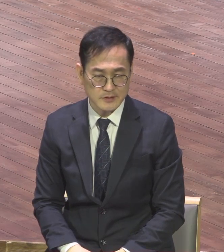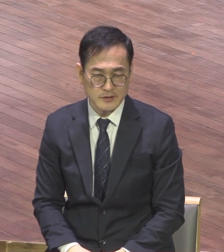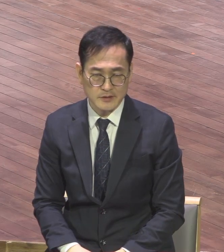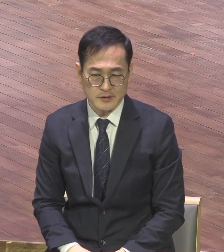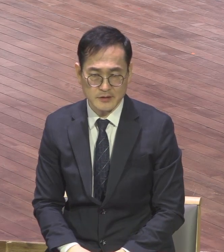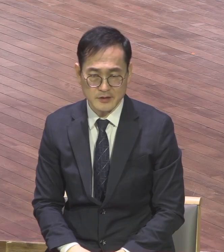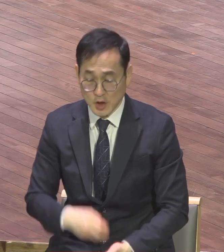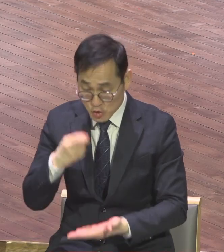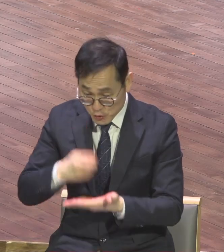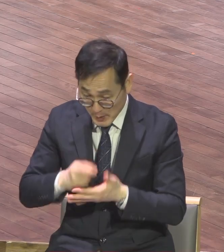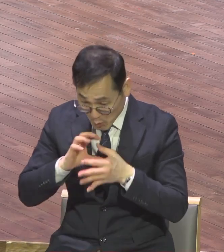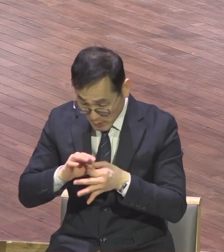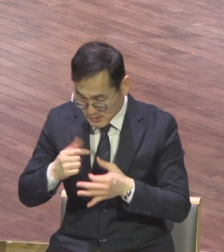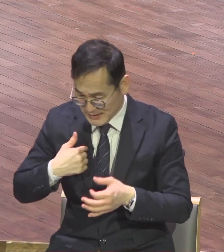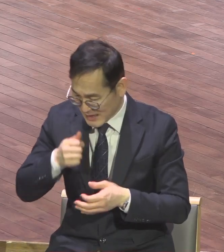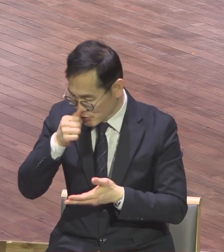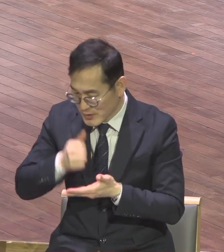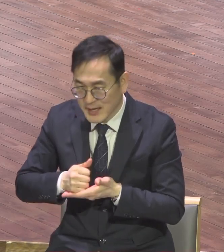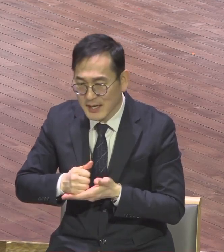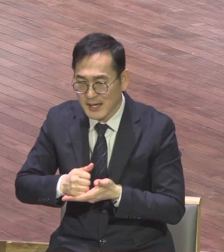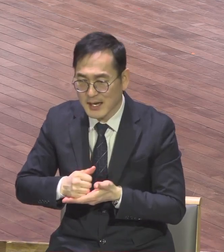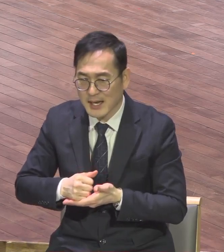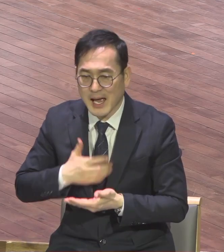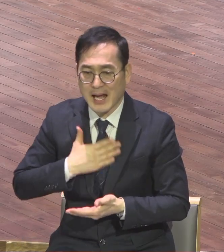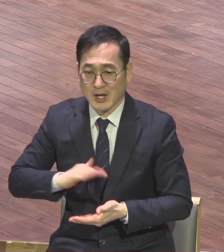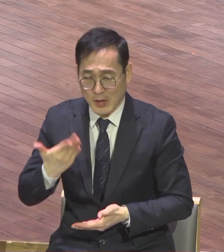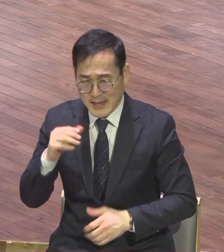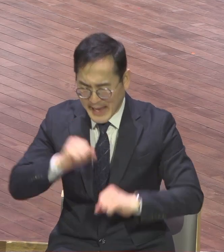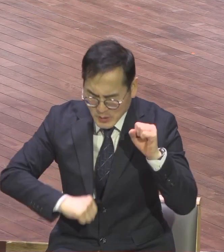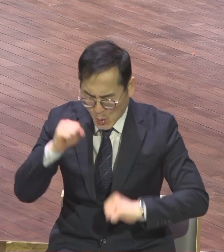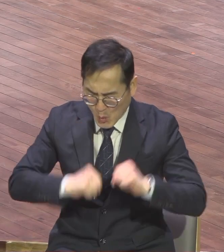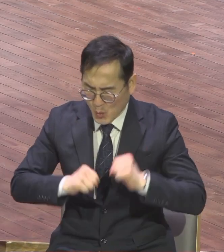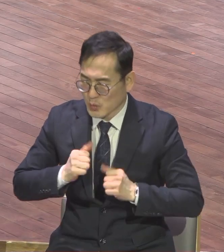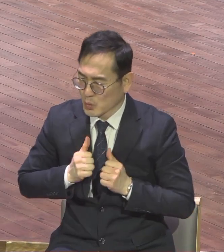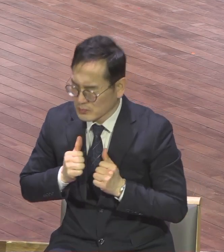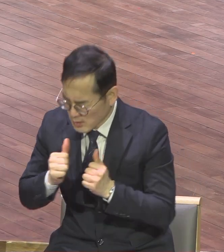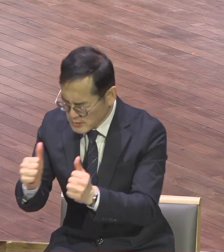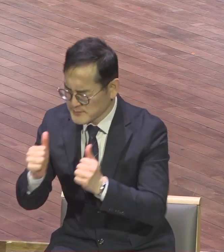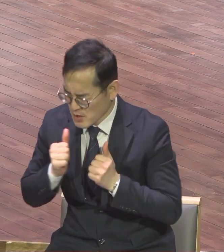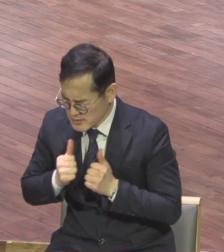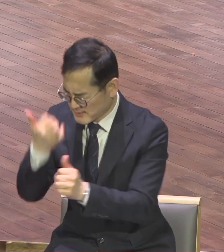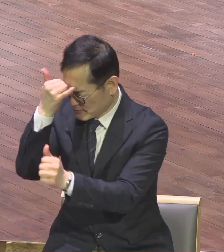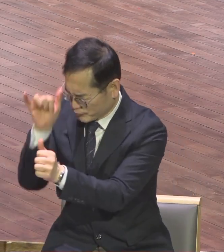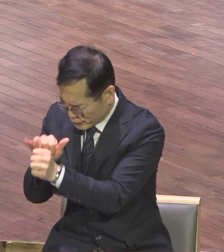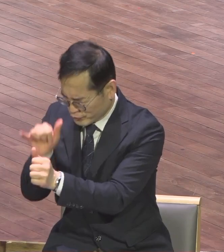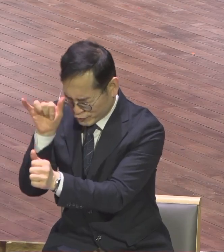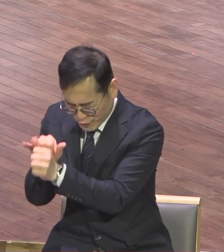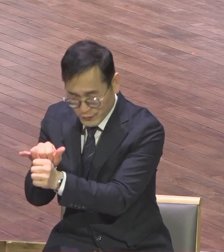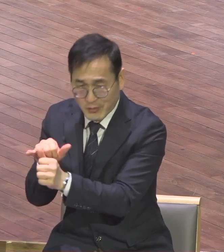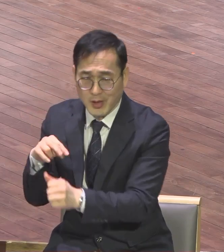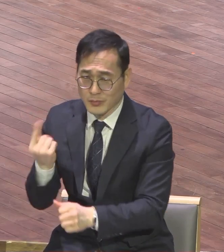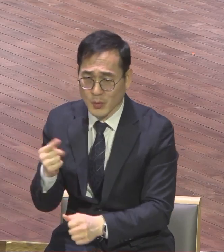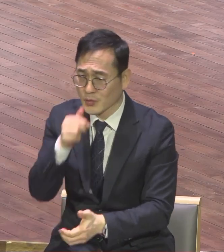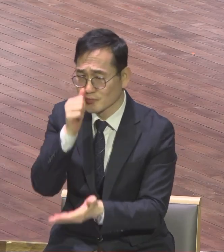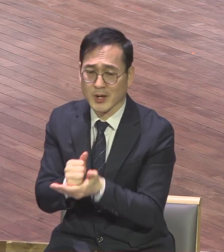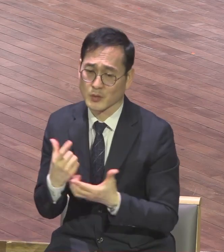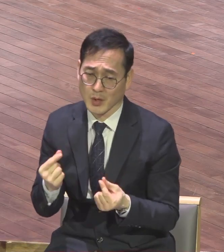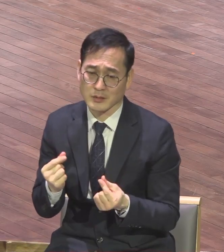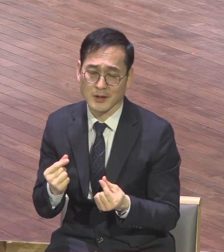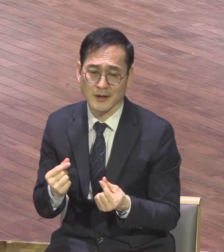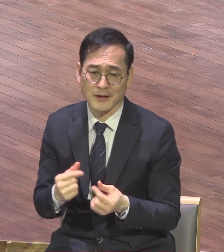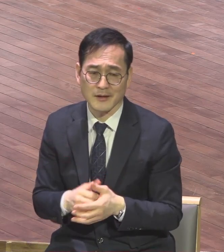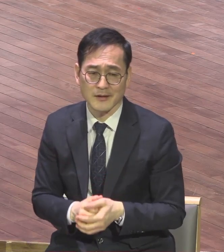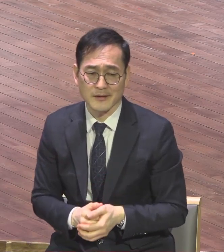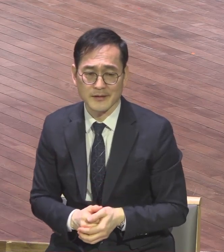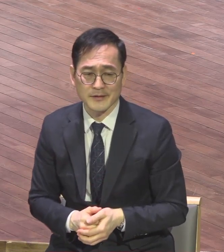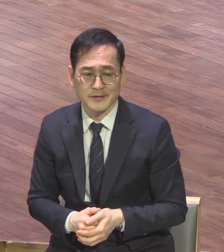행위로는 의롭다 함을 얻을 육체는 없습니다. 마음으로 생각한 죄나 행위로 짓는 죄나 다 죄입니다.